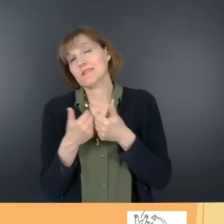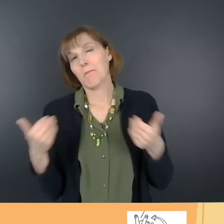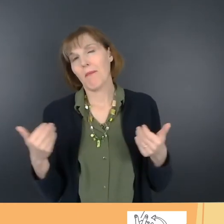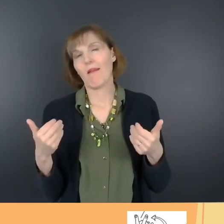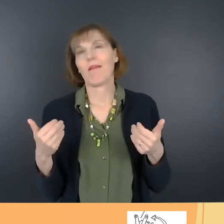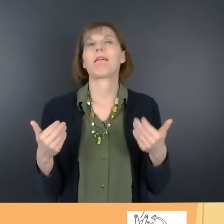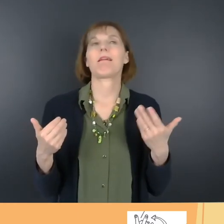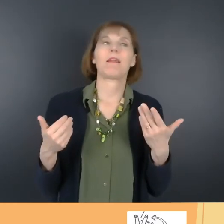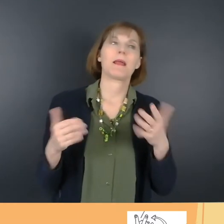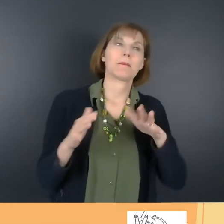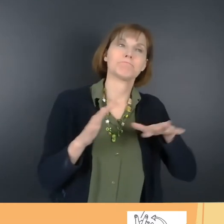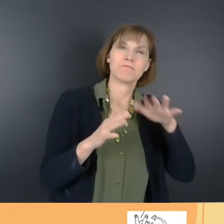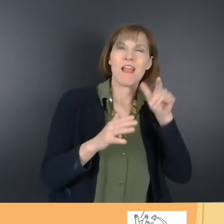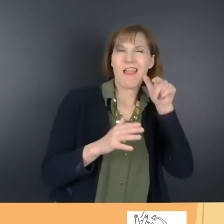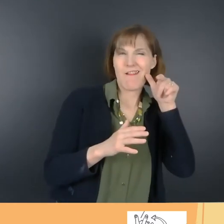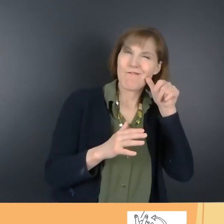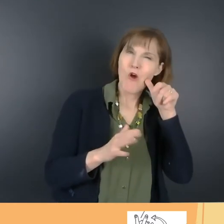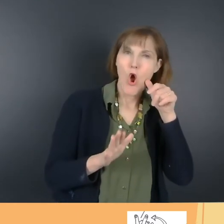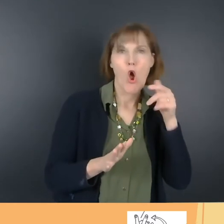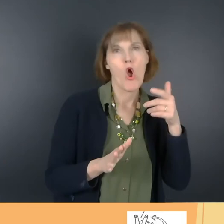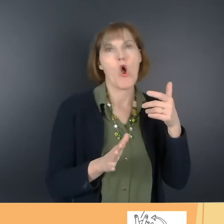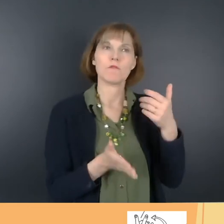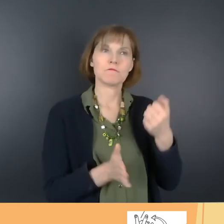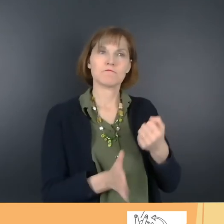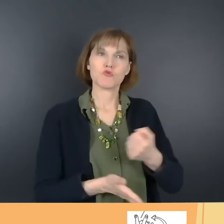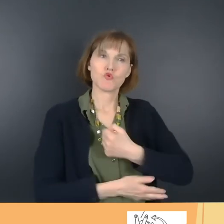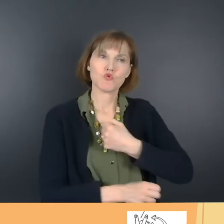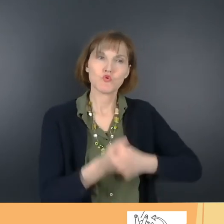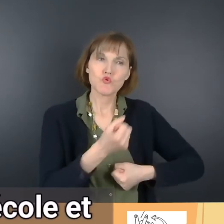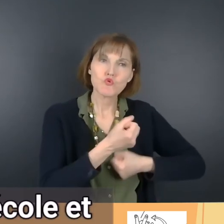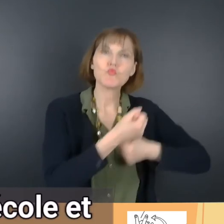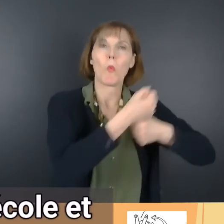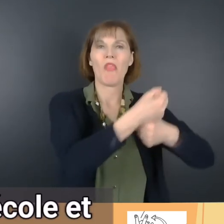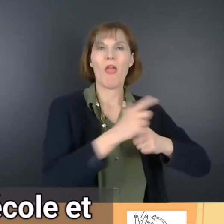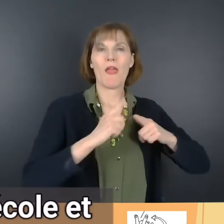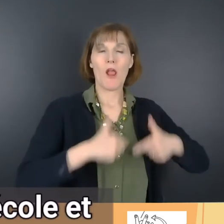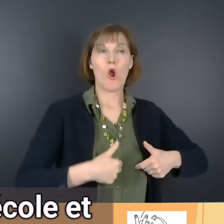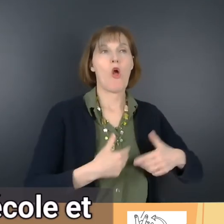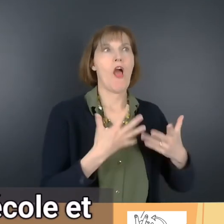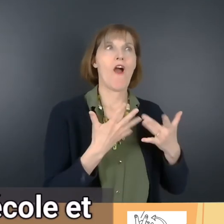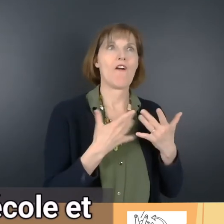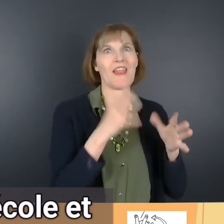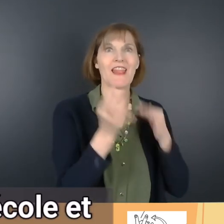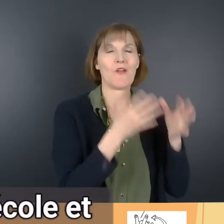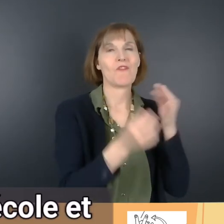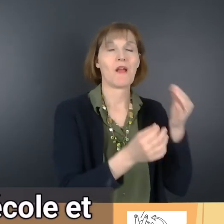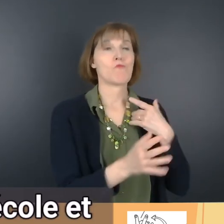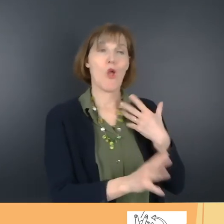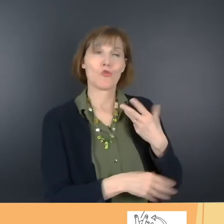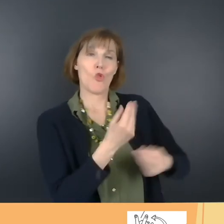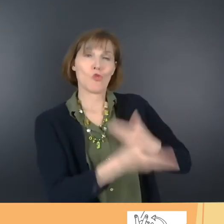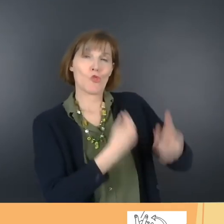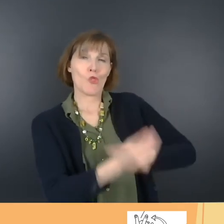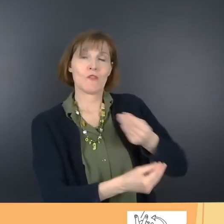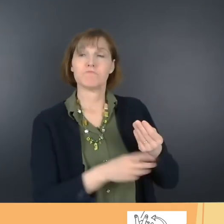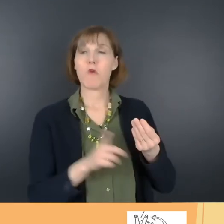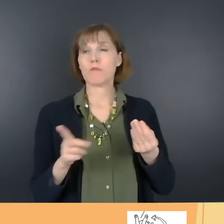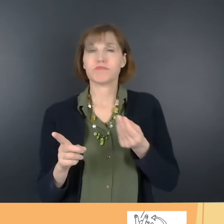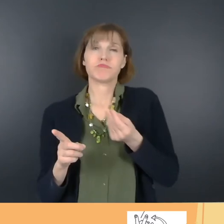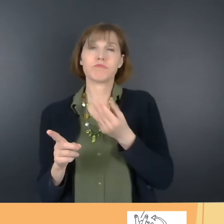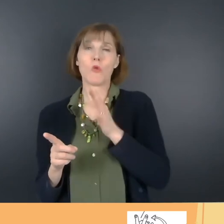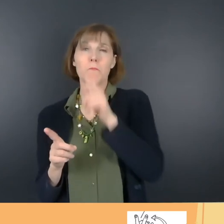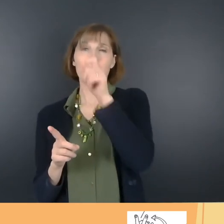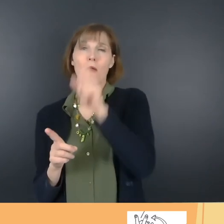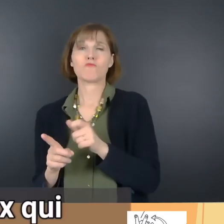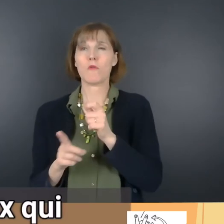J'ai voulu séparer un peu, enfin, séparer ceux qui font l'effort de soutenir l'école ou qui veulent en savoir plus. Je leur